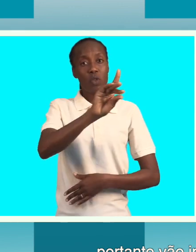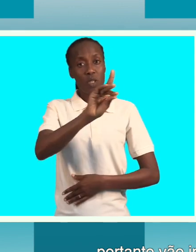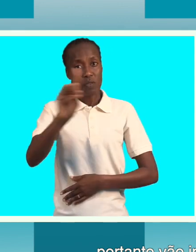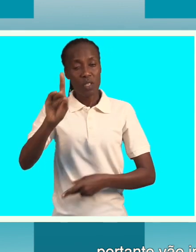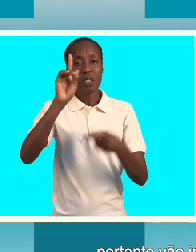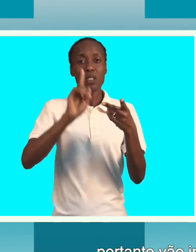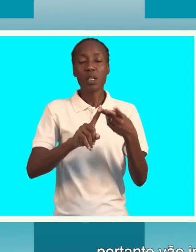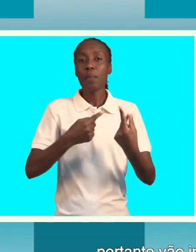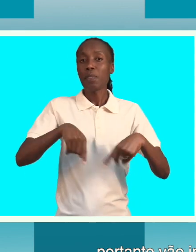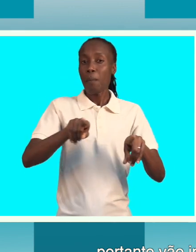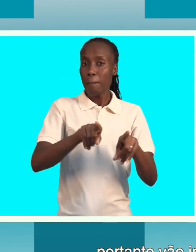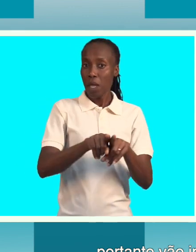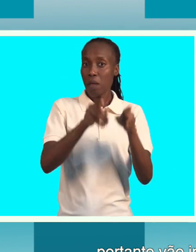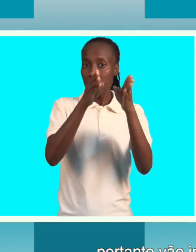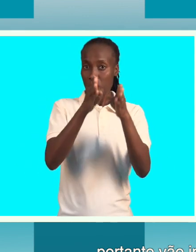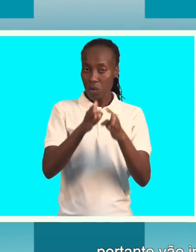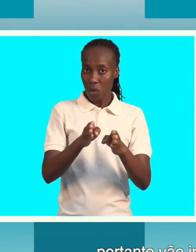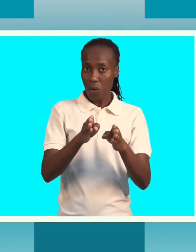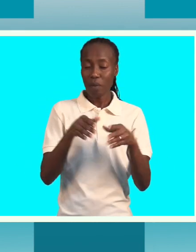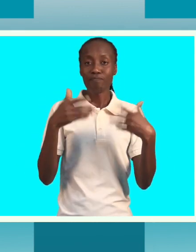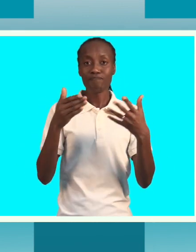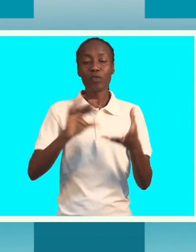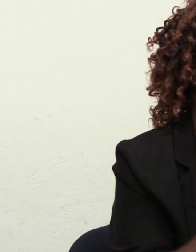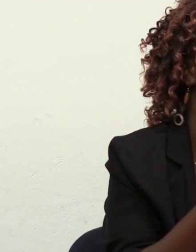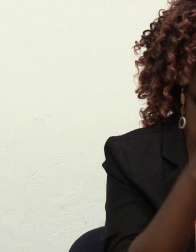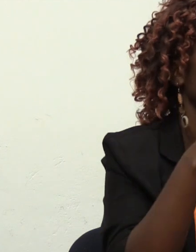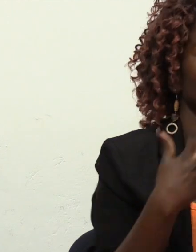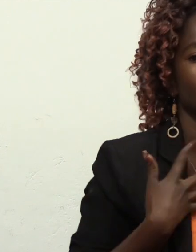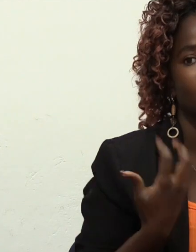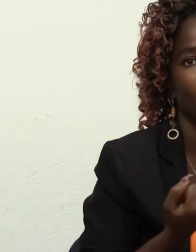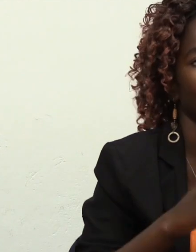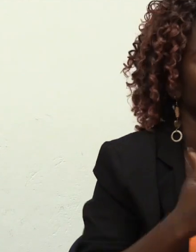deficiências como também pessoas no geral.